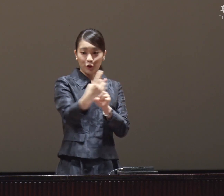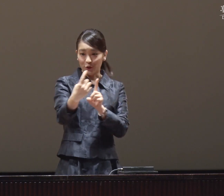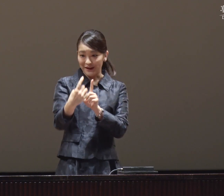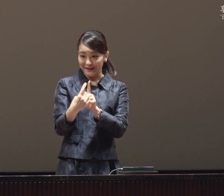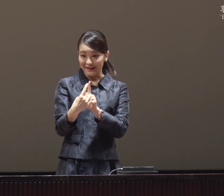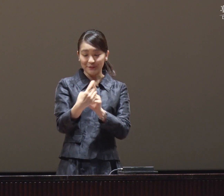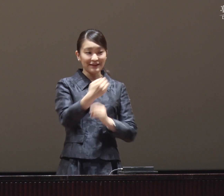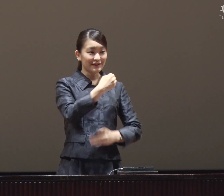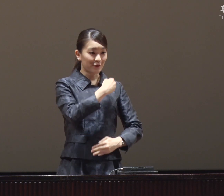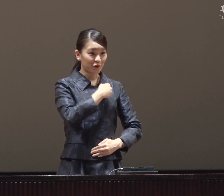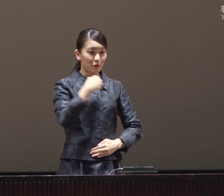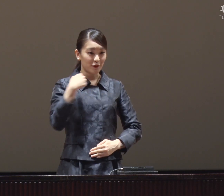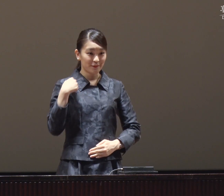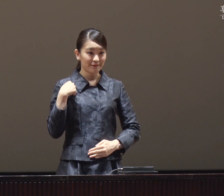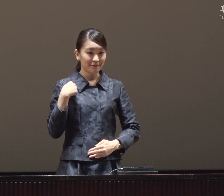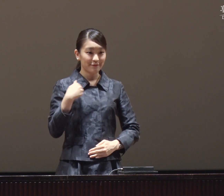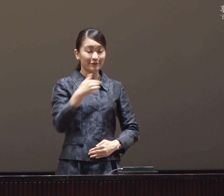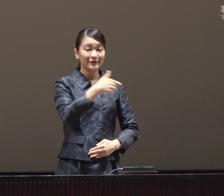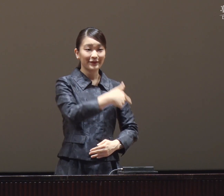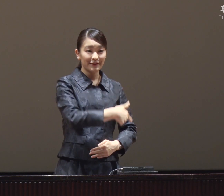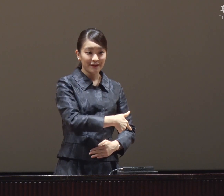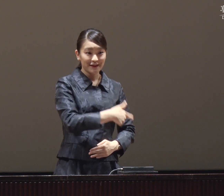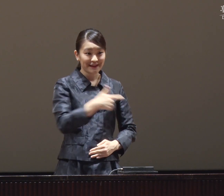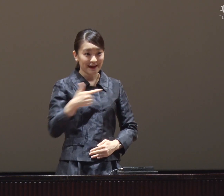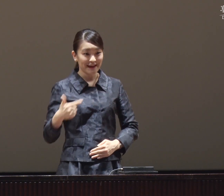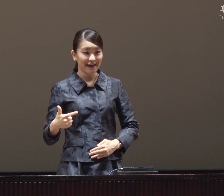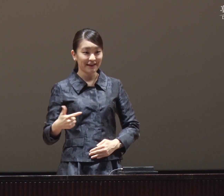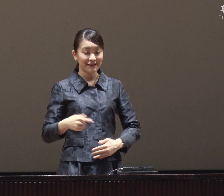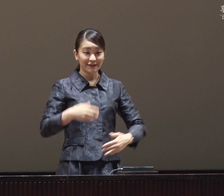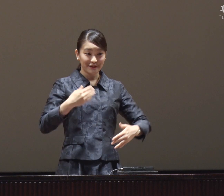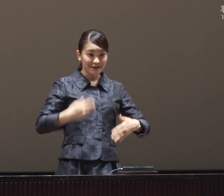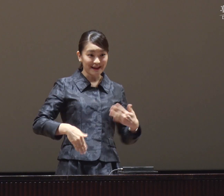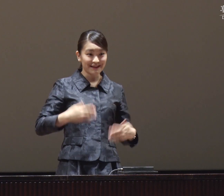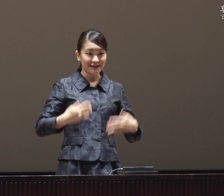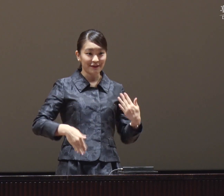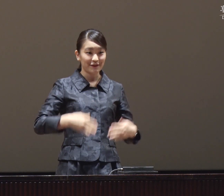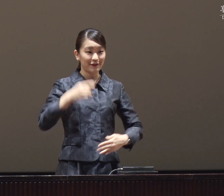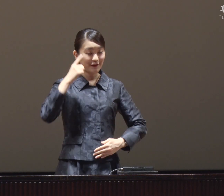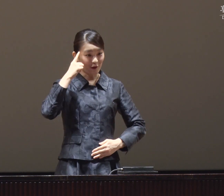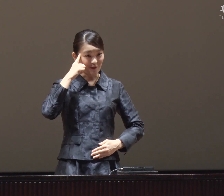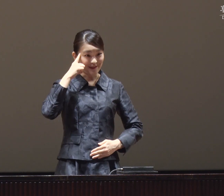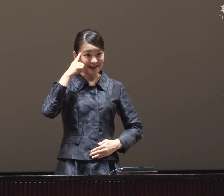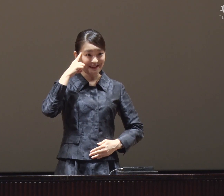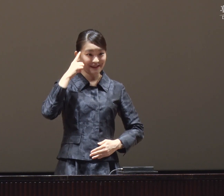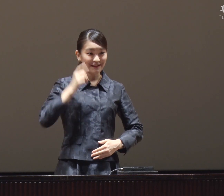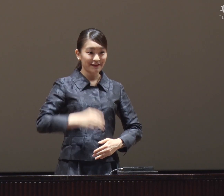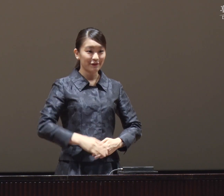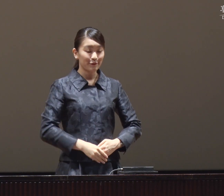を開いてきましたことを大変嬉しく思います